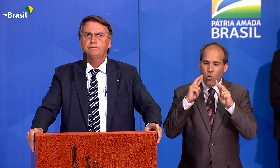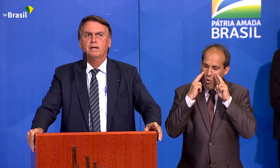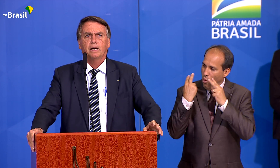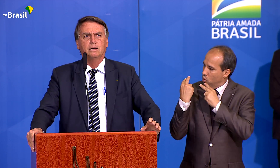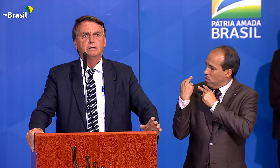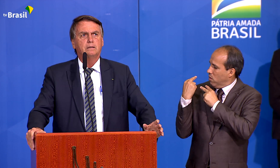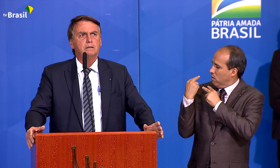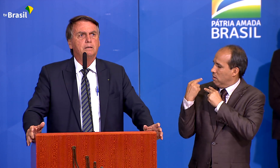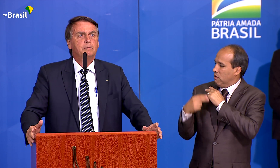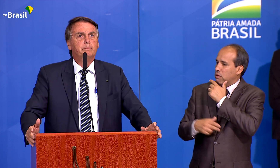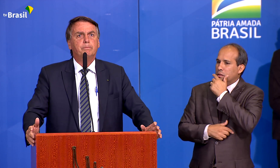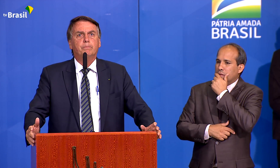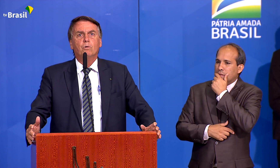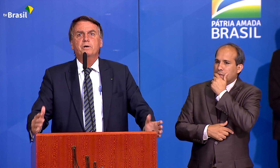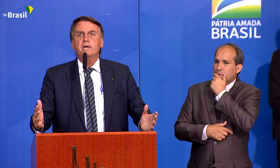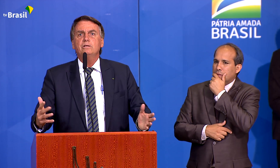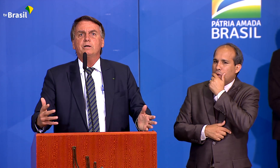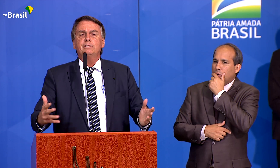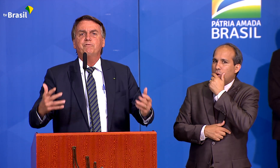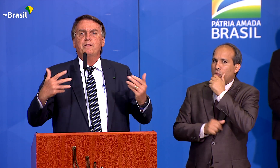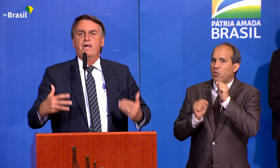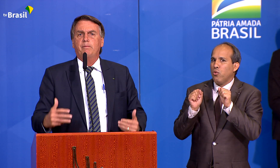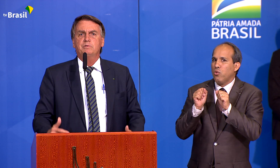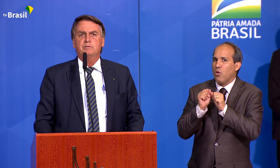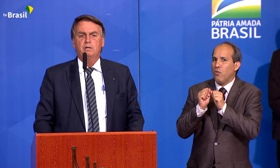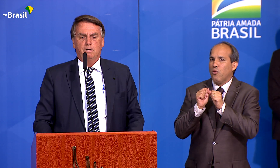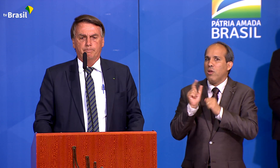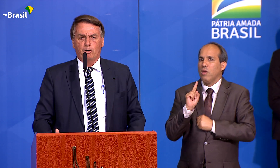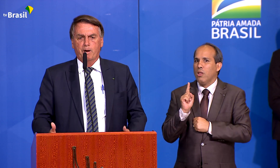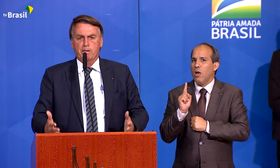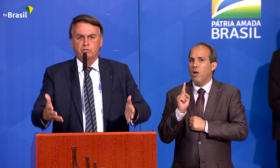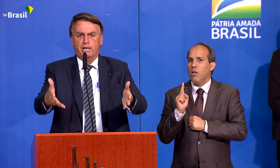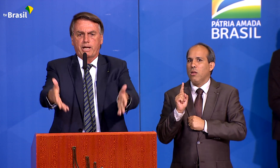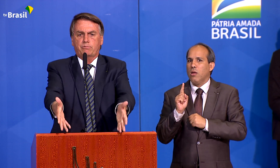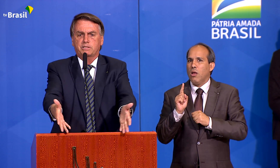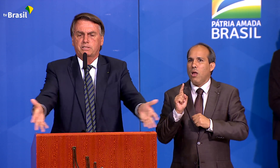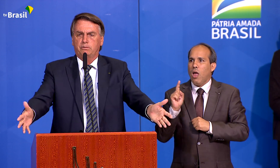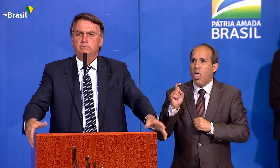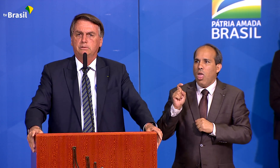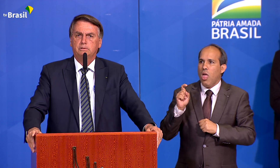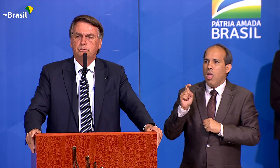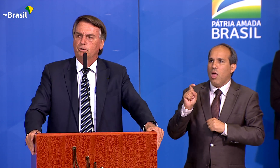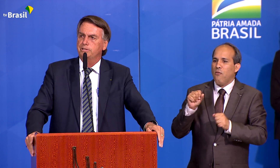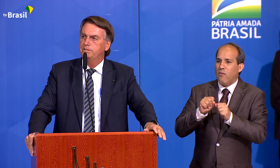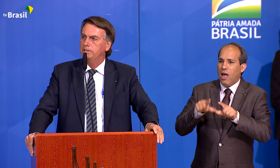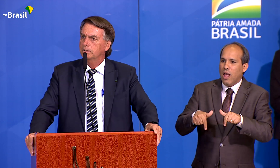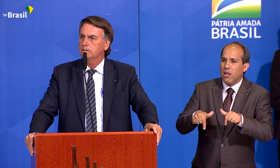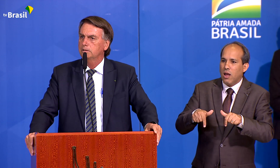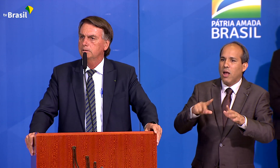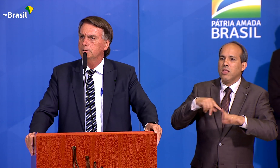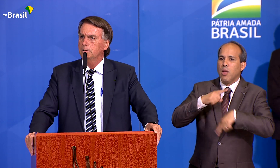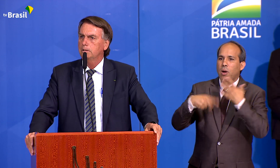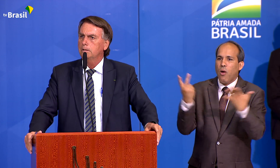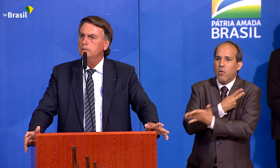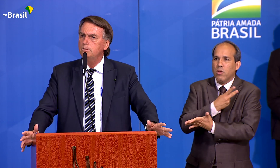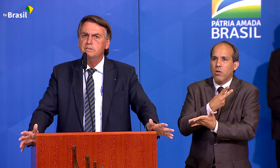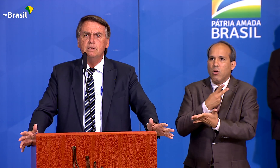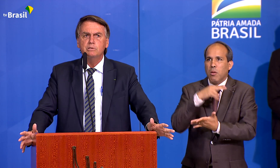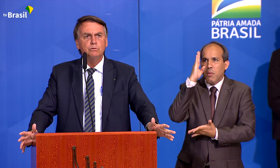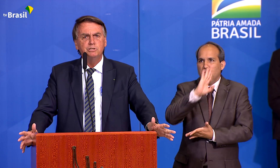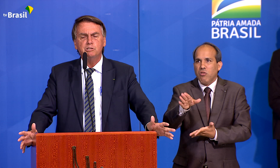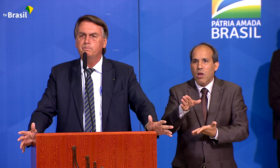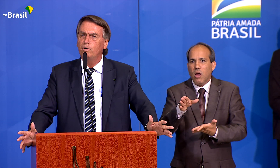e falar o quê que nós não fizemos para o Brasil chegar a situação de hoje em dia